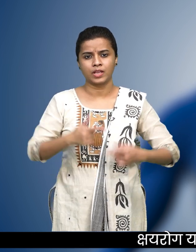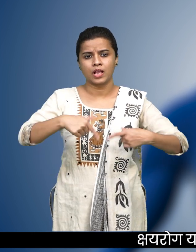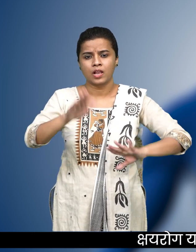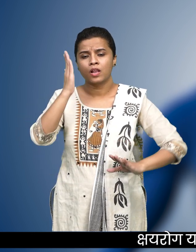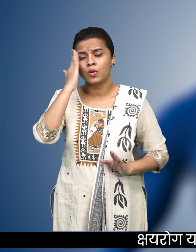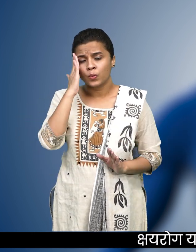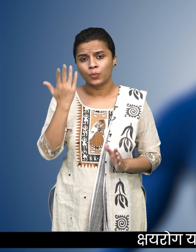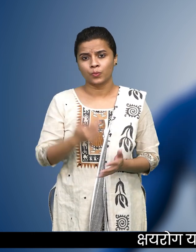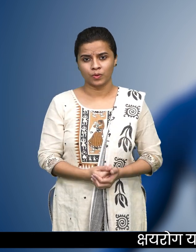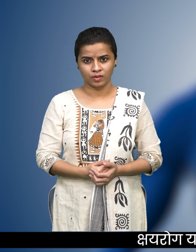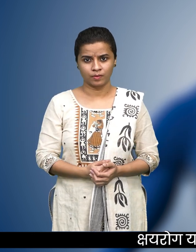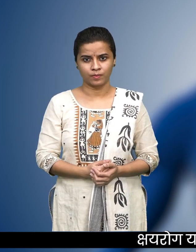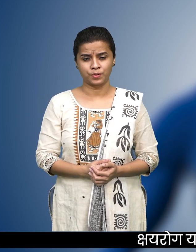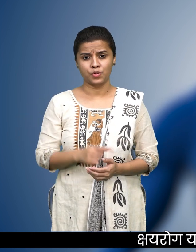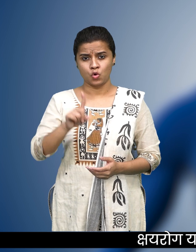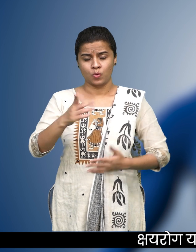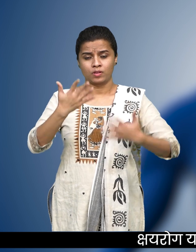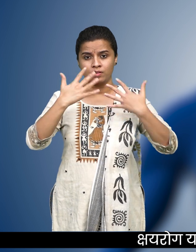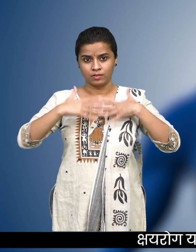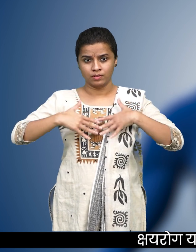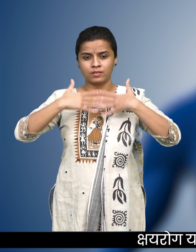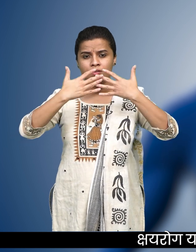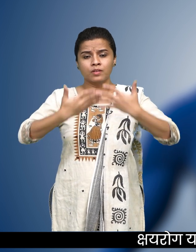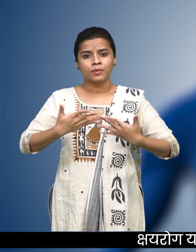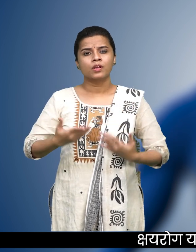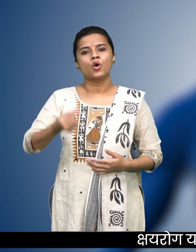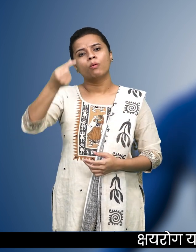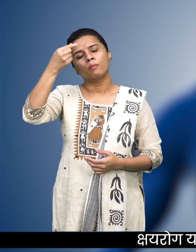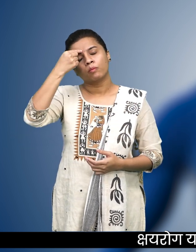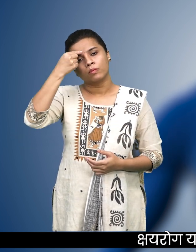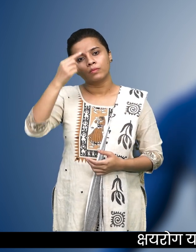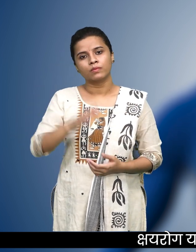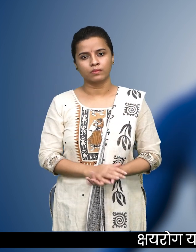क्षयरोग. क्षयरोग या श्वसनाच्या आजाराविषयी जाणून घेऊया.